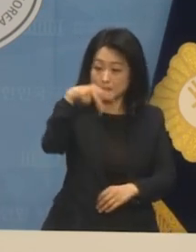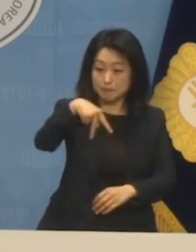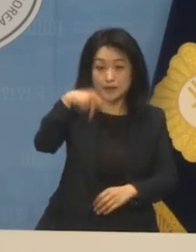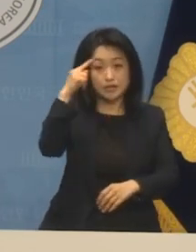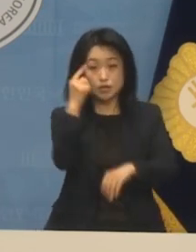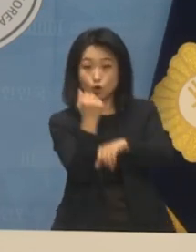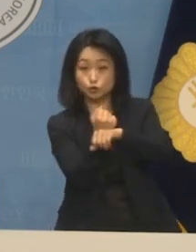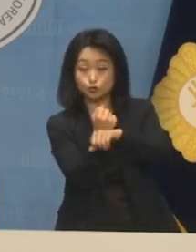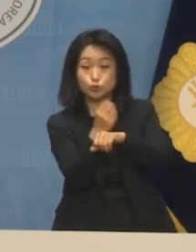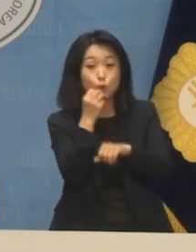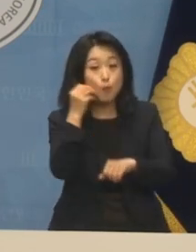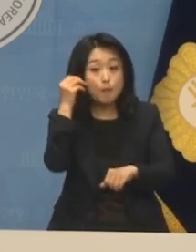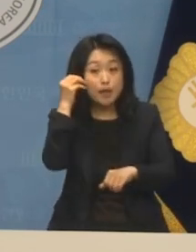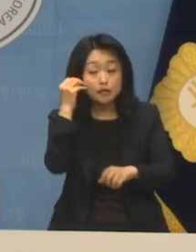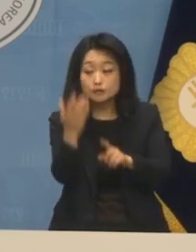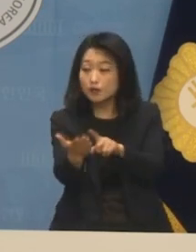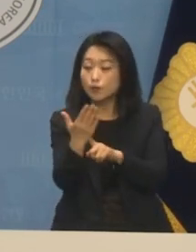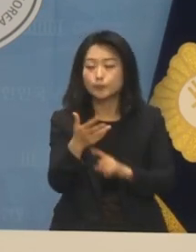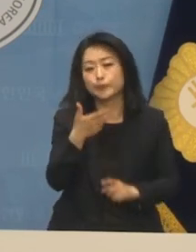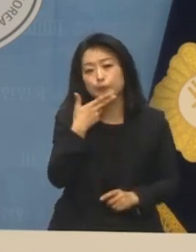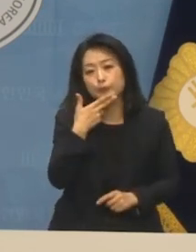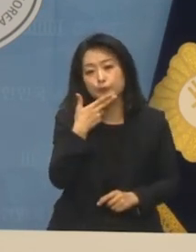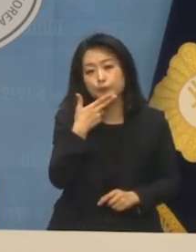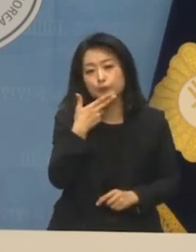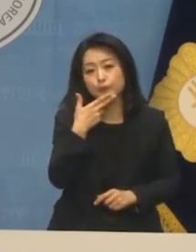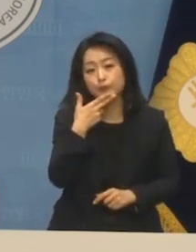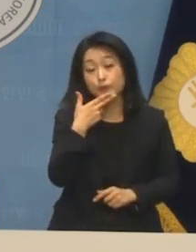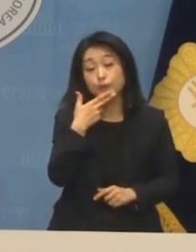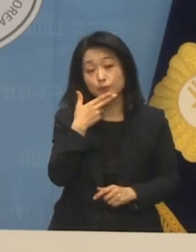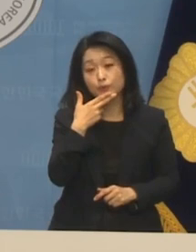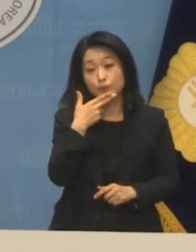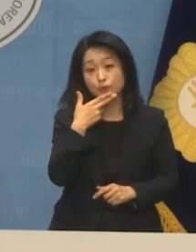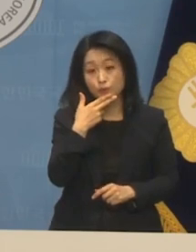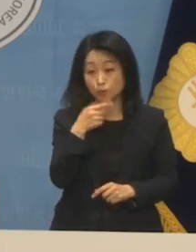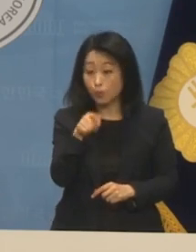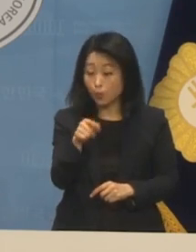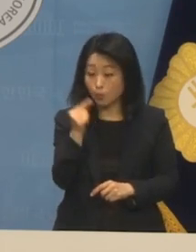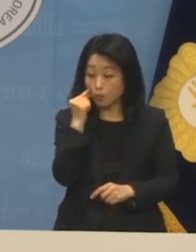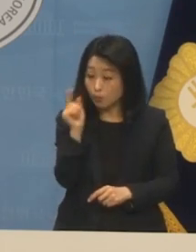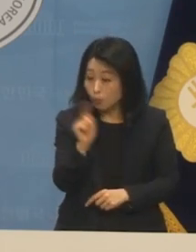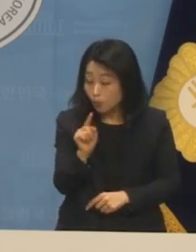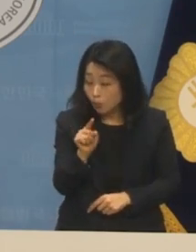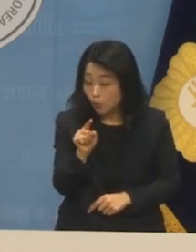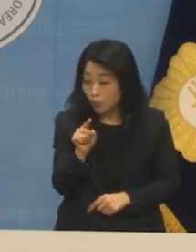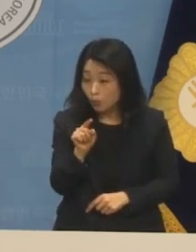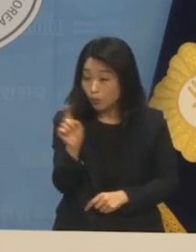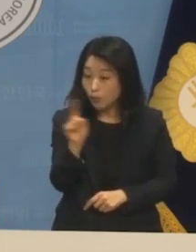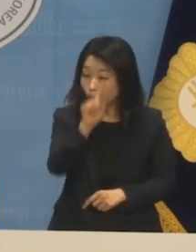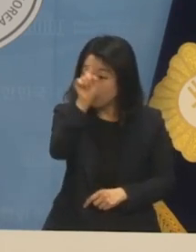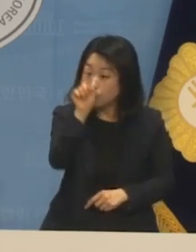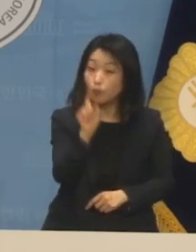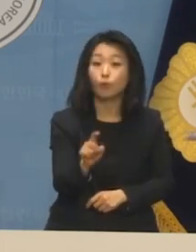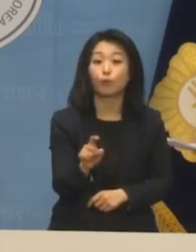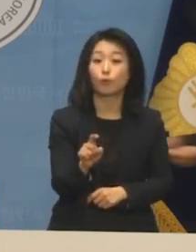왜 홈페이지에서 안 보이는 것입니까? 어떻게 반영된 것입니까?